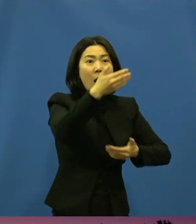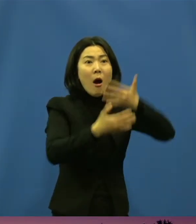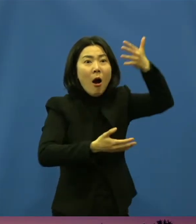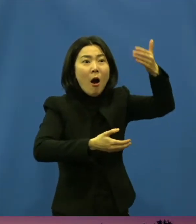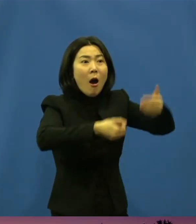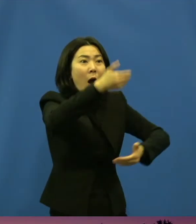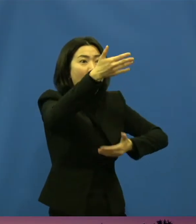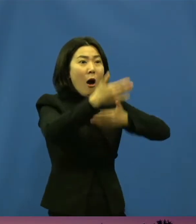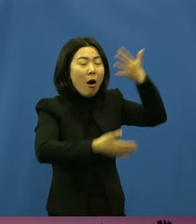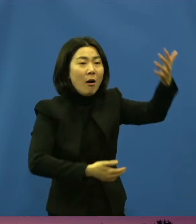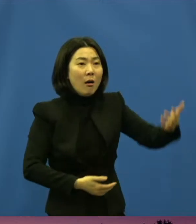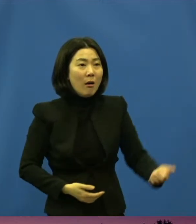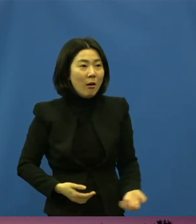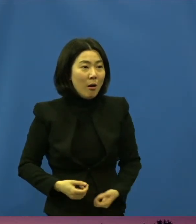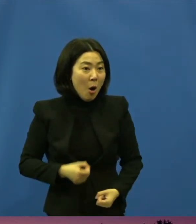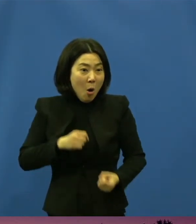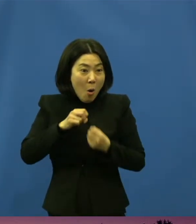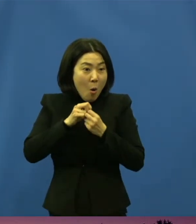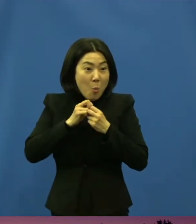우리가